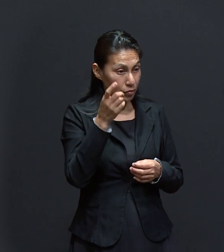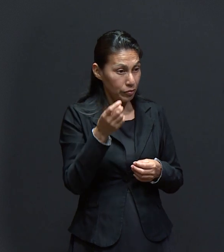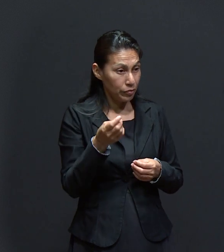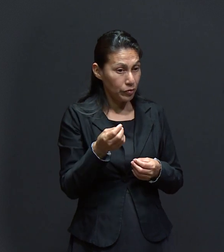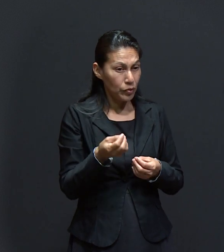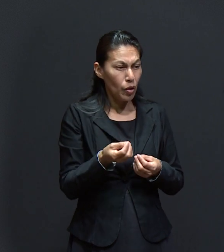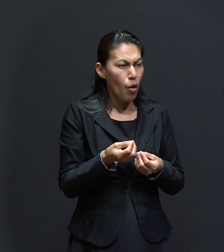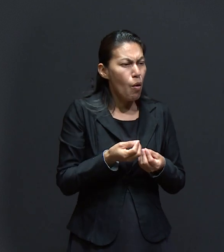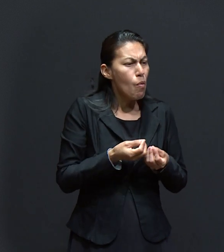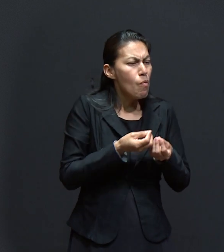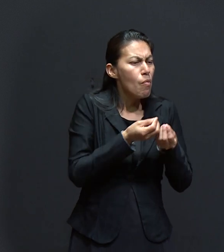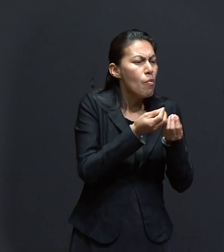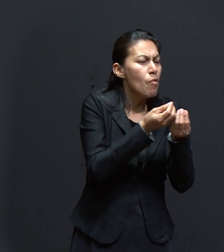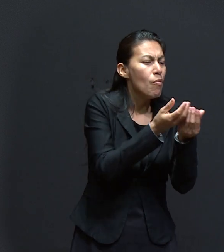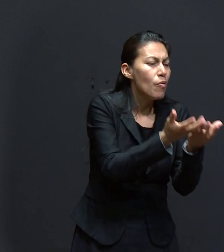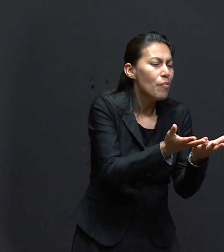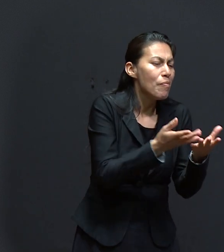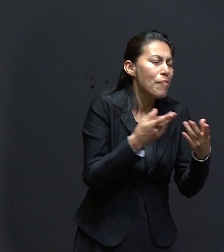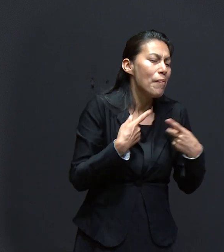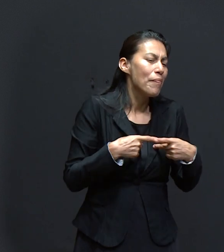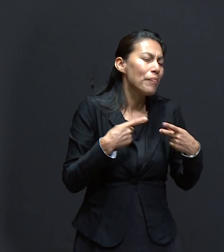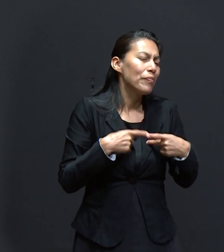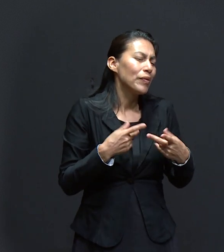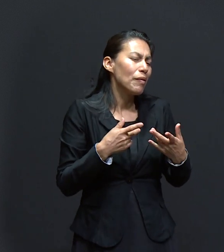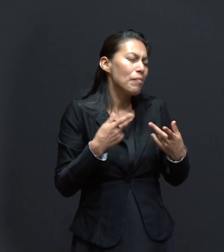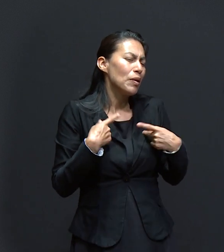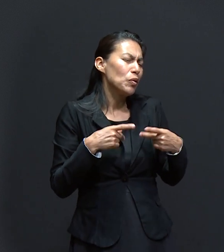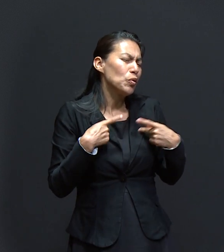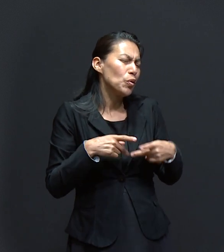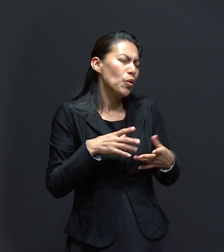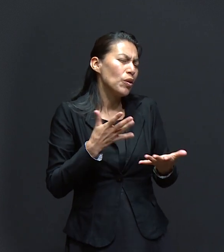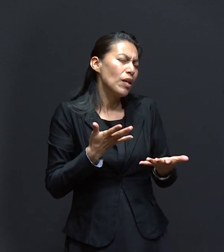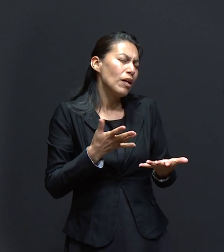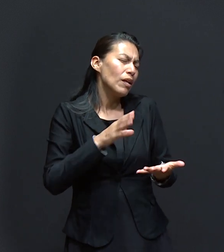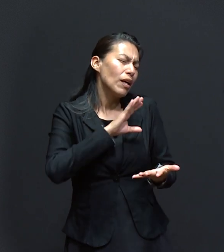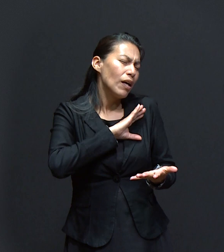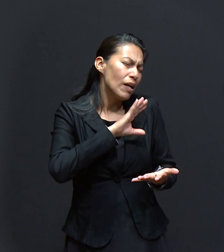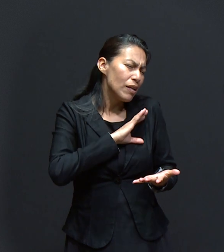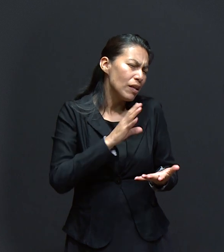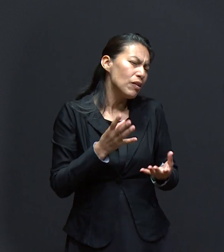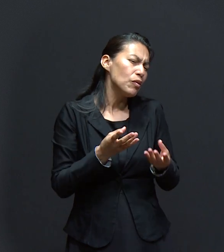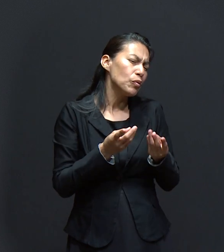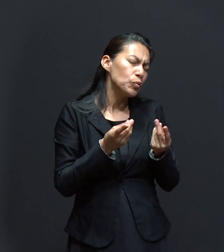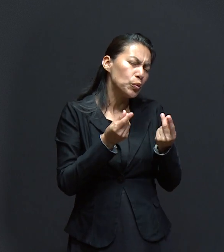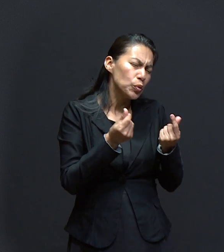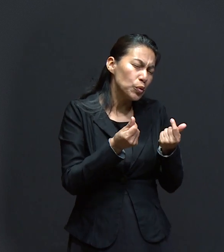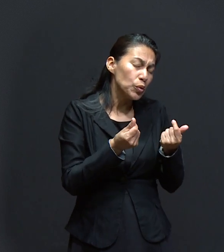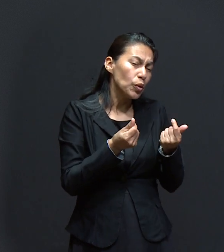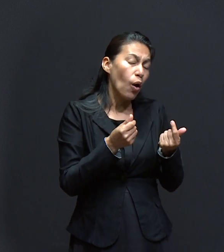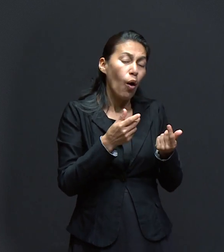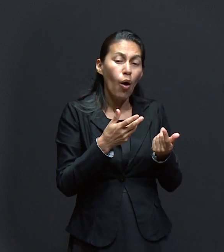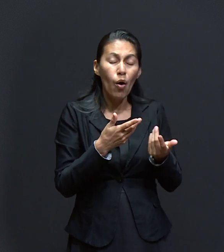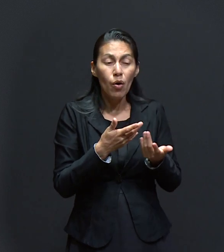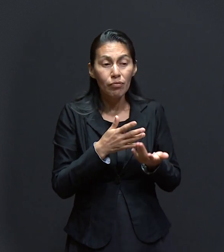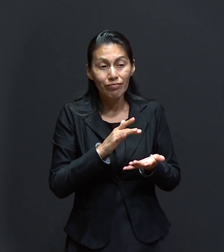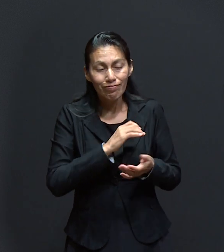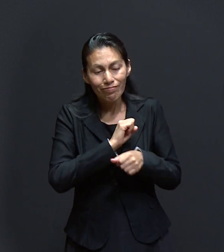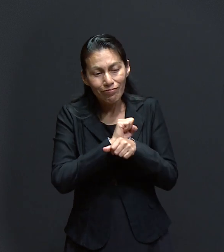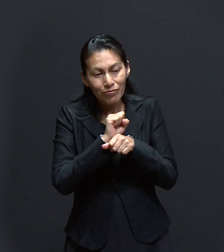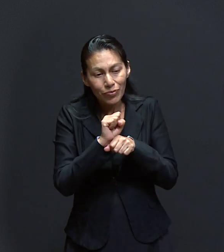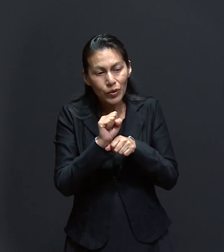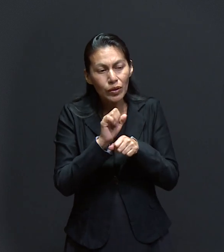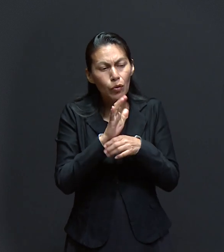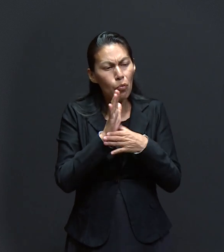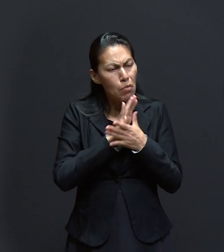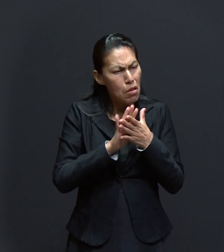manifestaciones de la gracia de dios a través del cariño que la gente tenga la compasión y la simpatía por